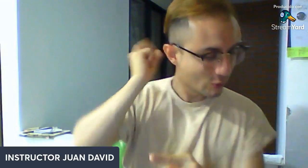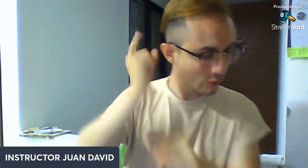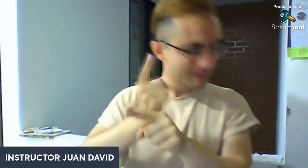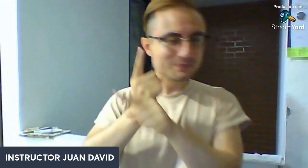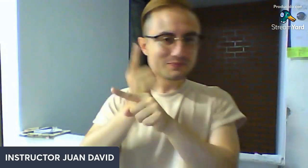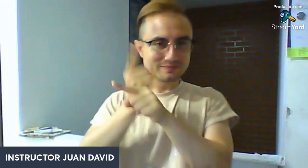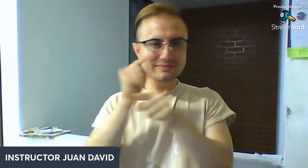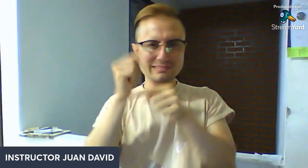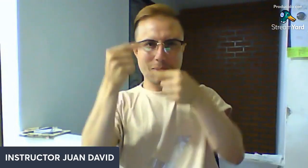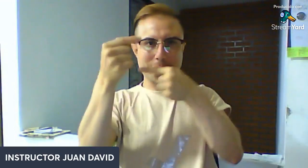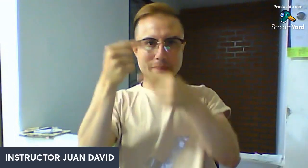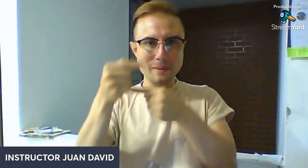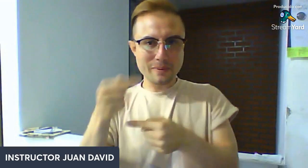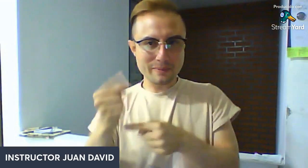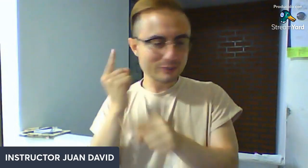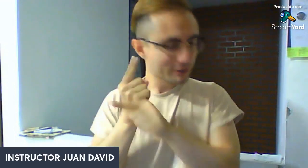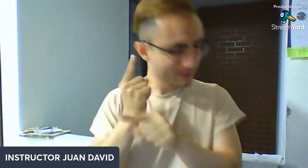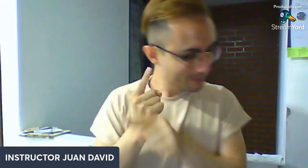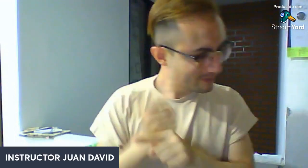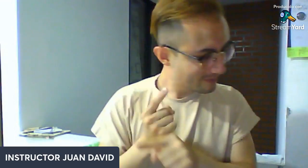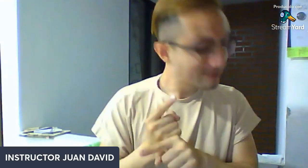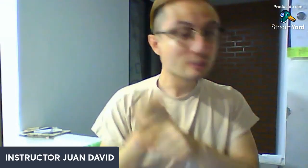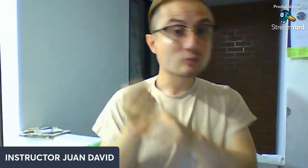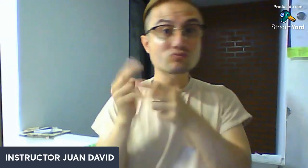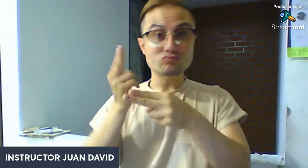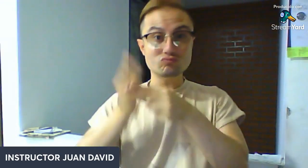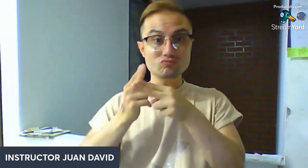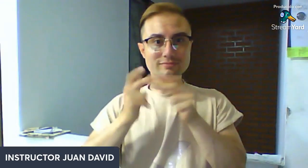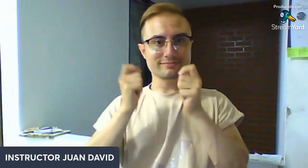Sí. Es correcto. Pero los comentarios son correctos.